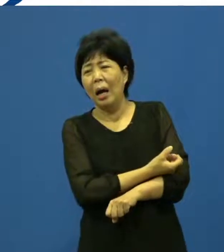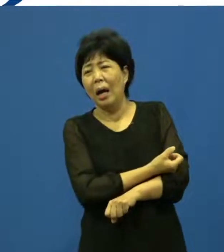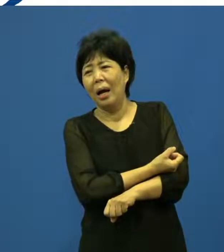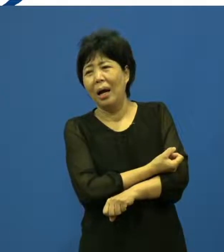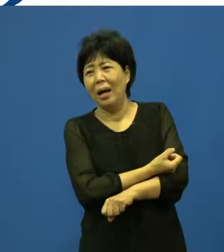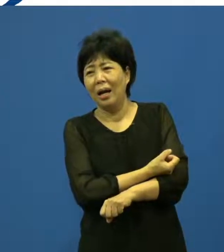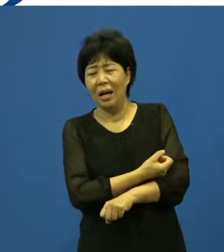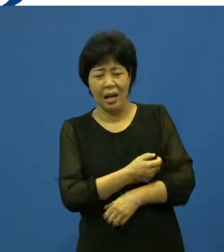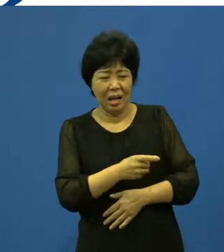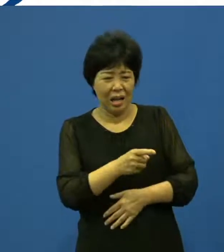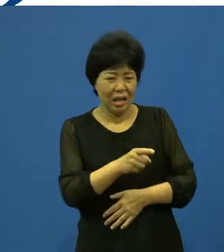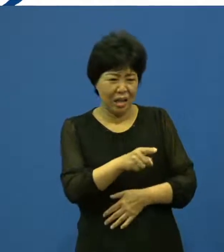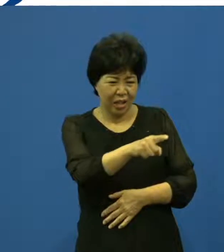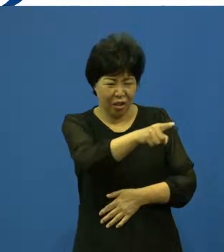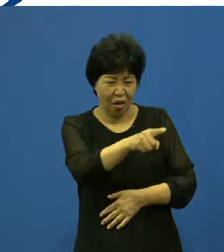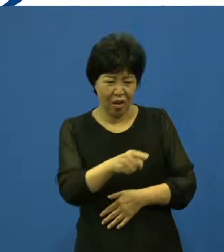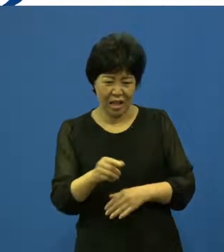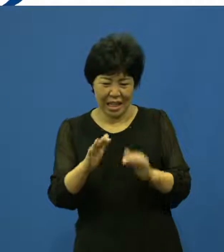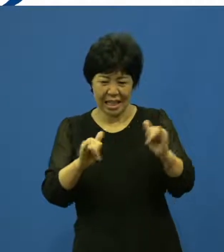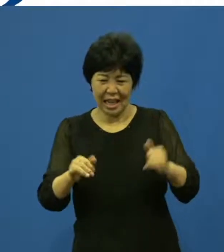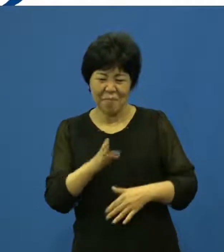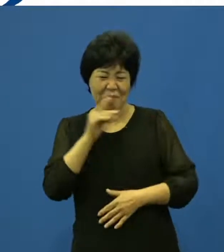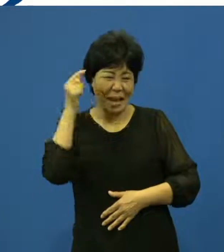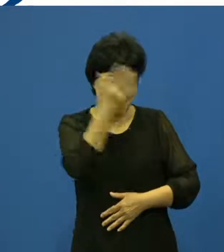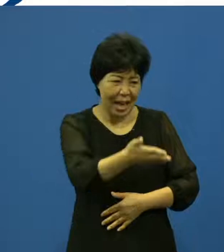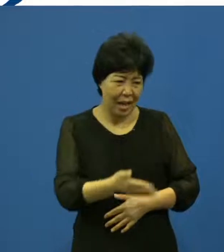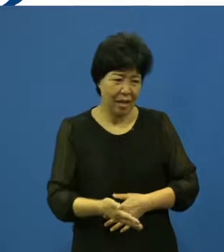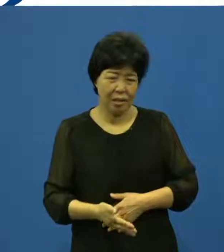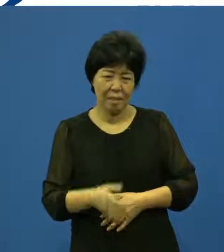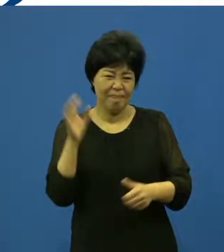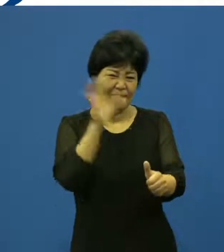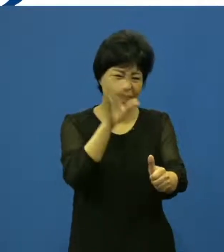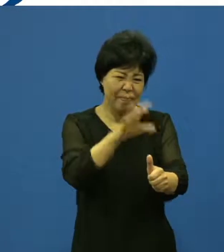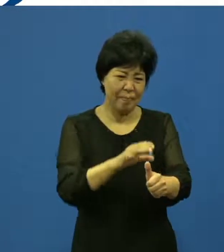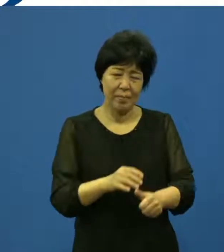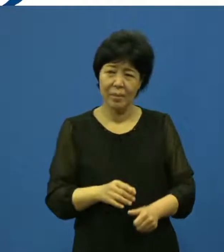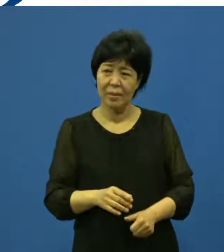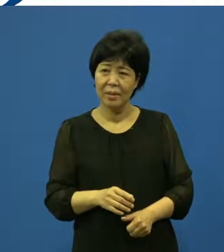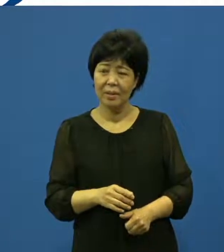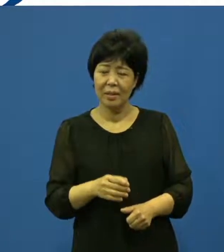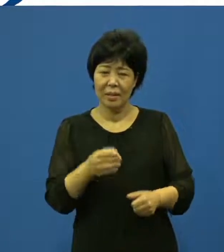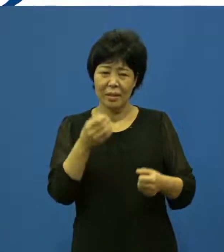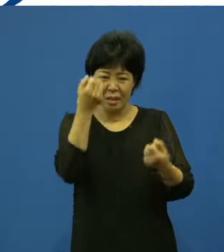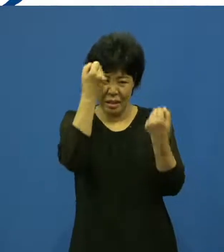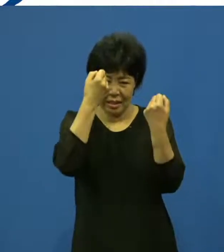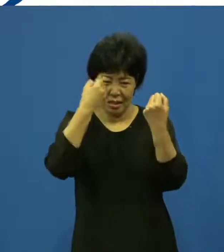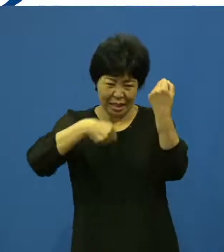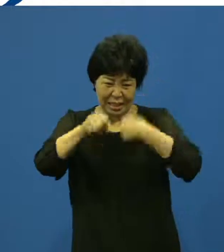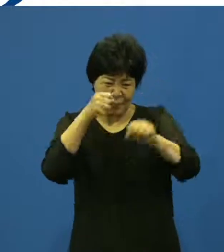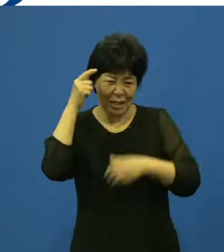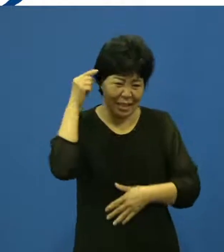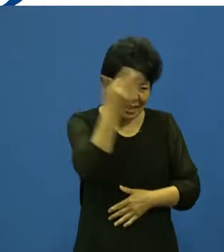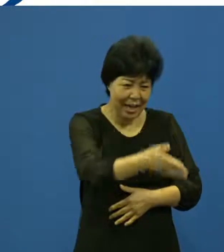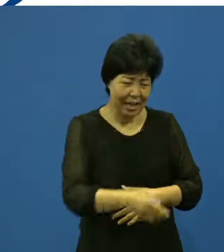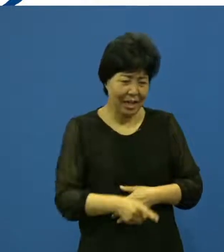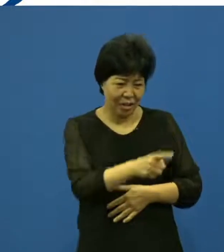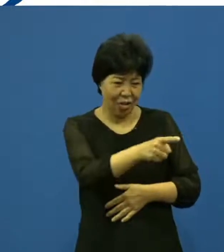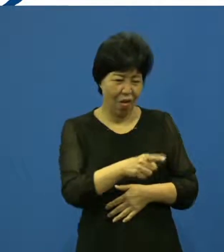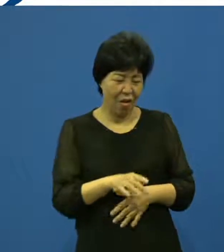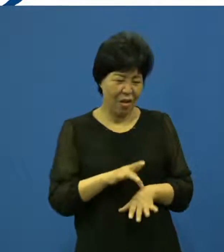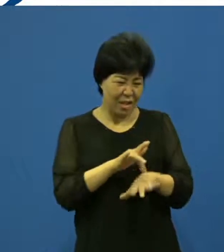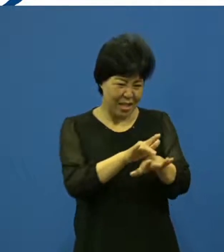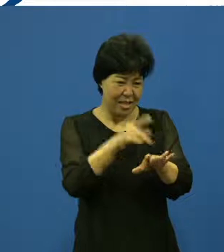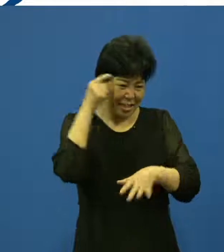너 인간이냐? 이래야 되는데, 너 짐승이지, 너 악마지,